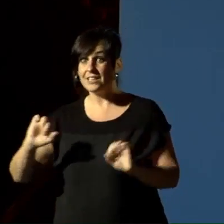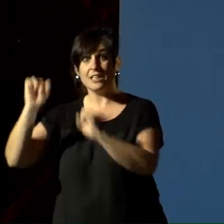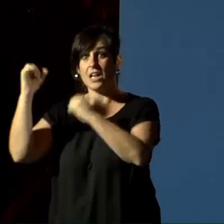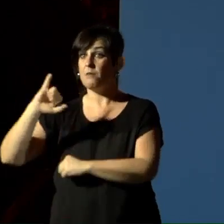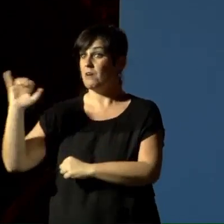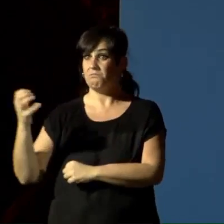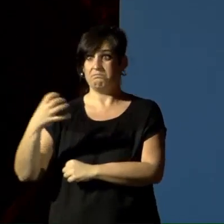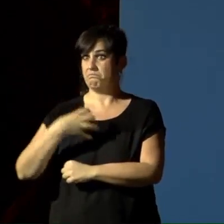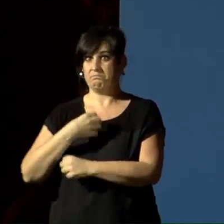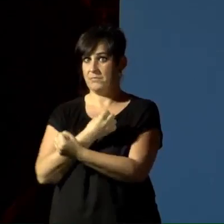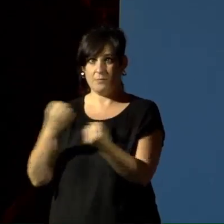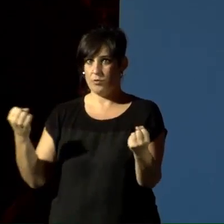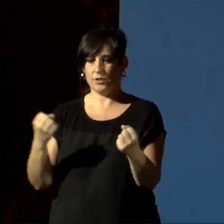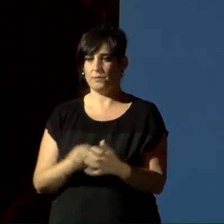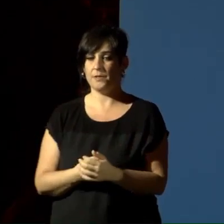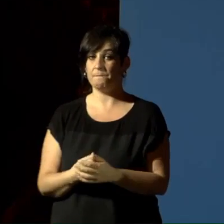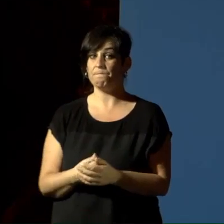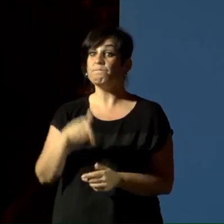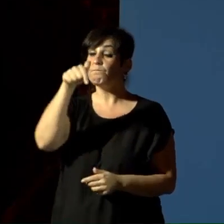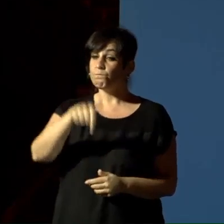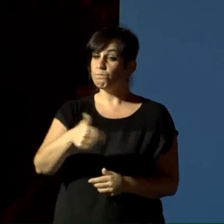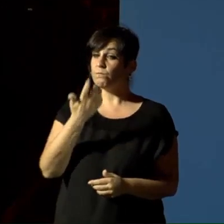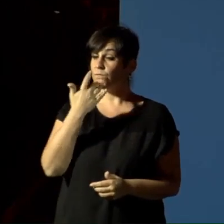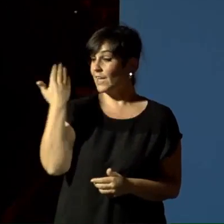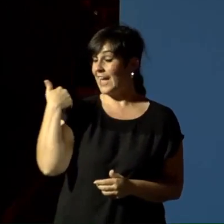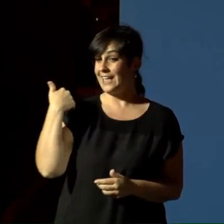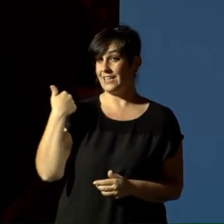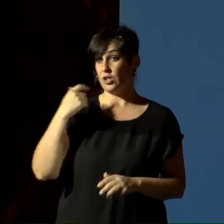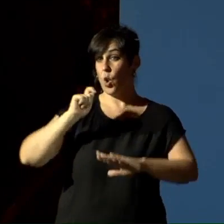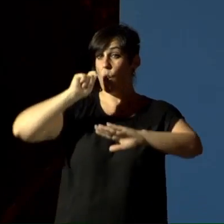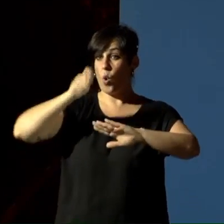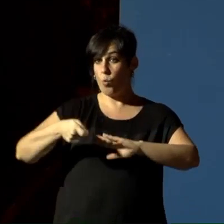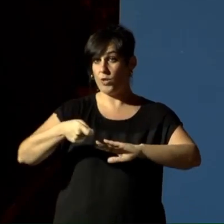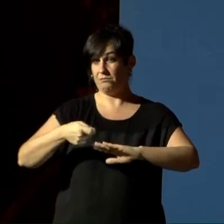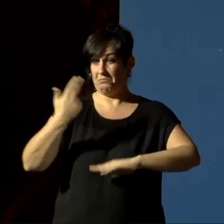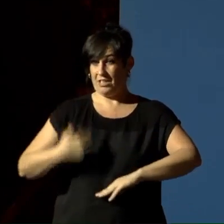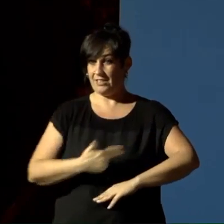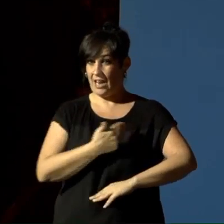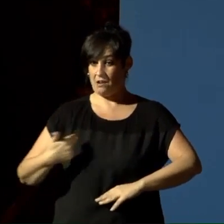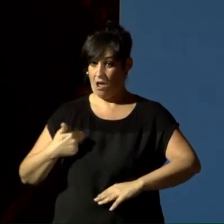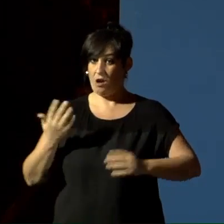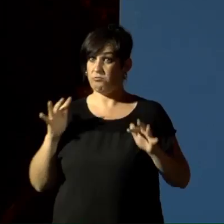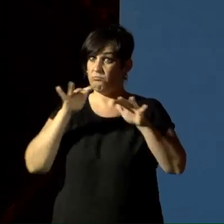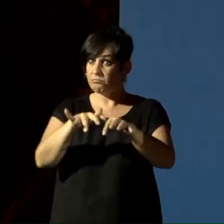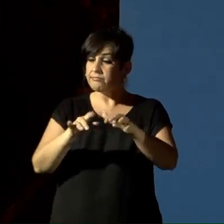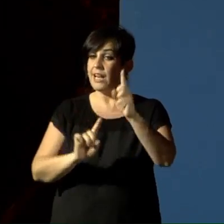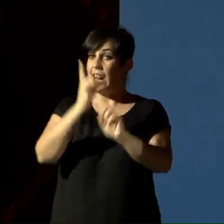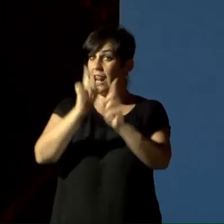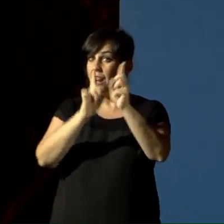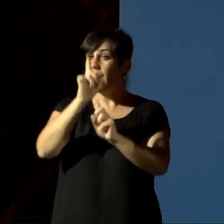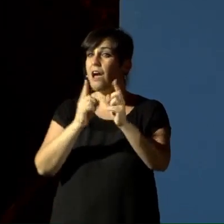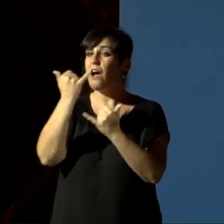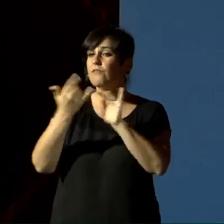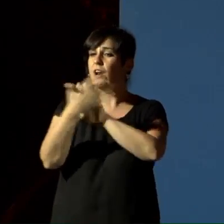hoxe falábamos aí con Luís, tiñamos un encontro pola mañá en Compostela, e decíamos que a